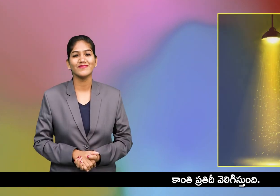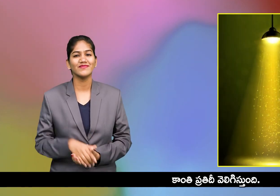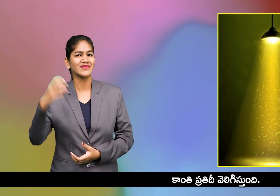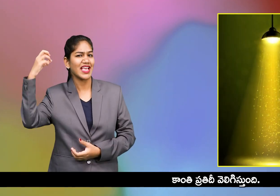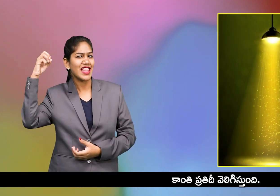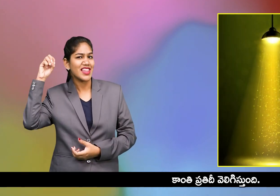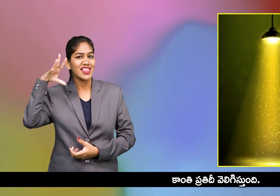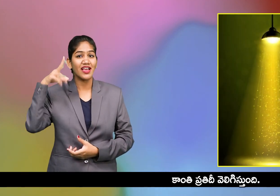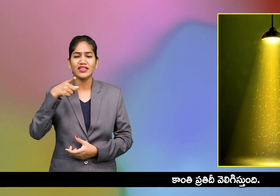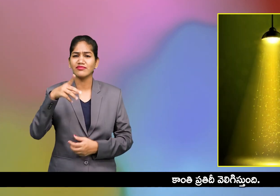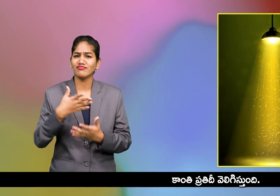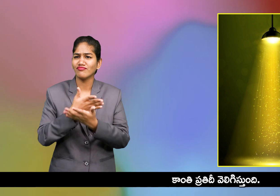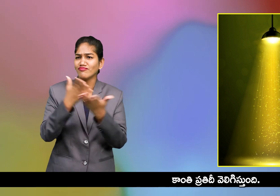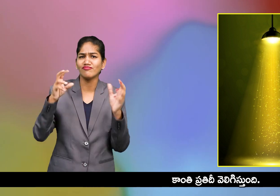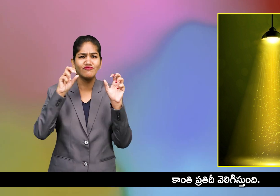కాంతి ప్రతిదీ వెలిగిస్తుంది.